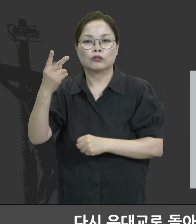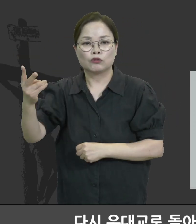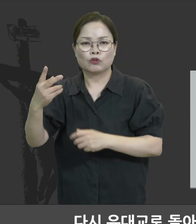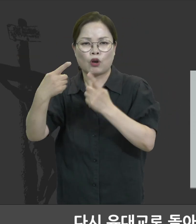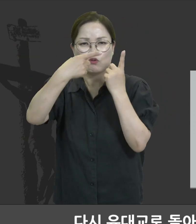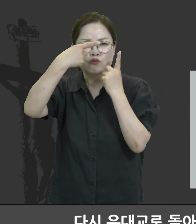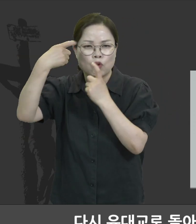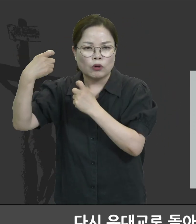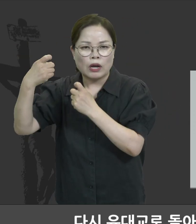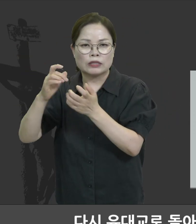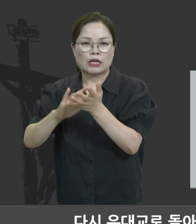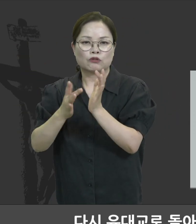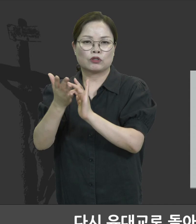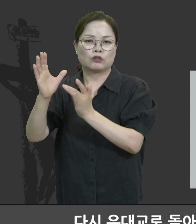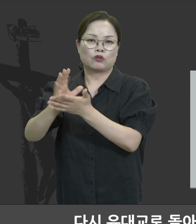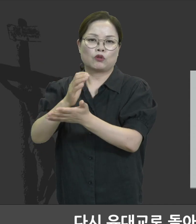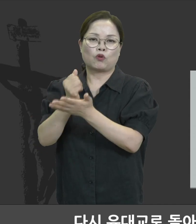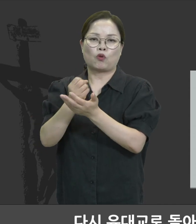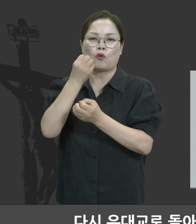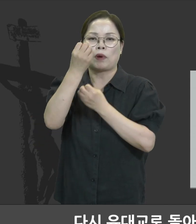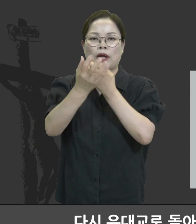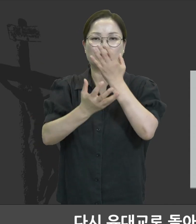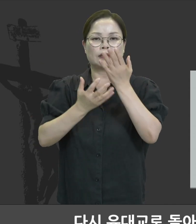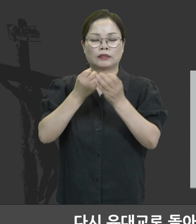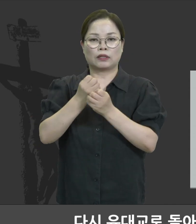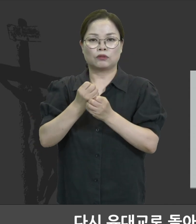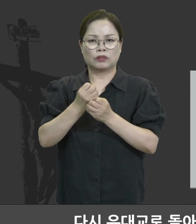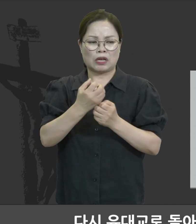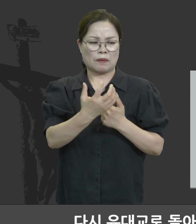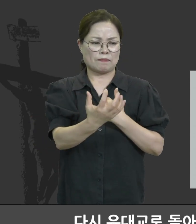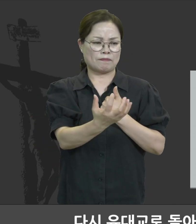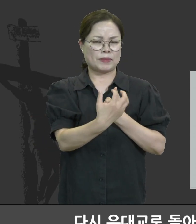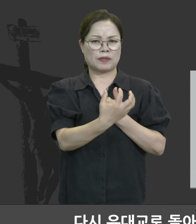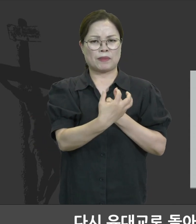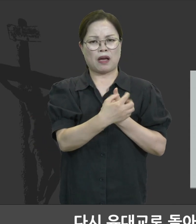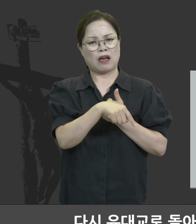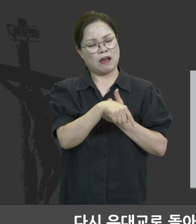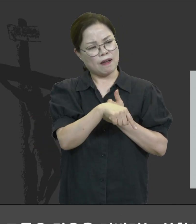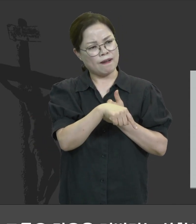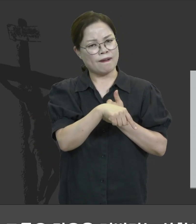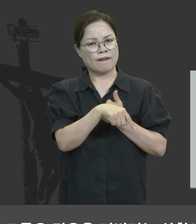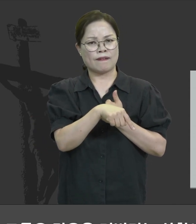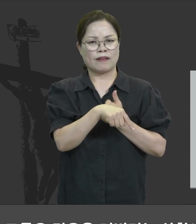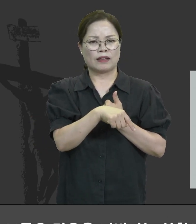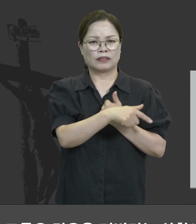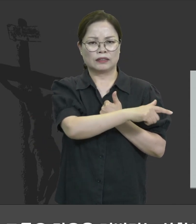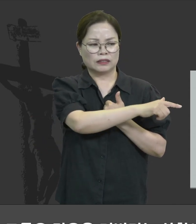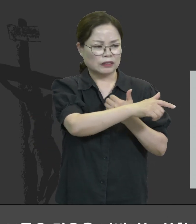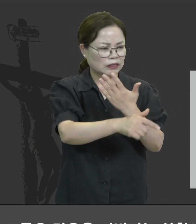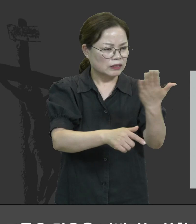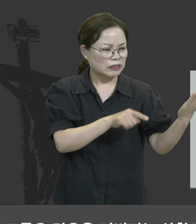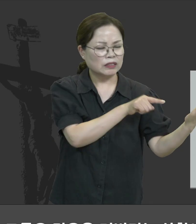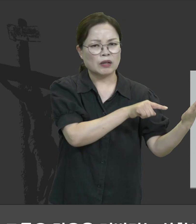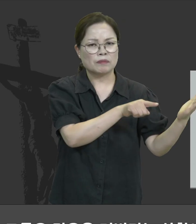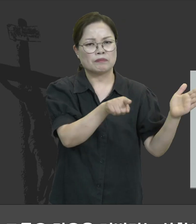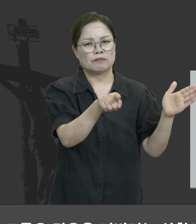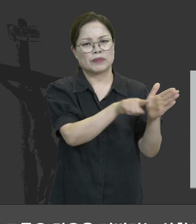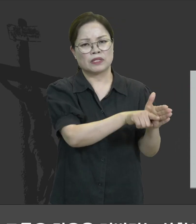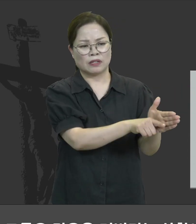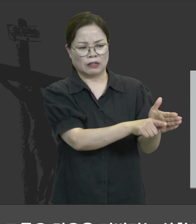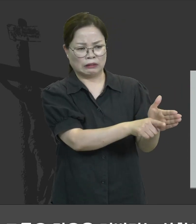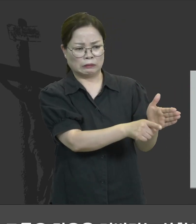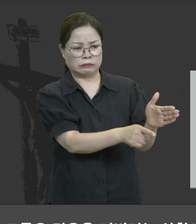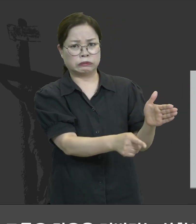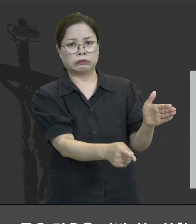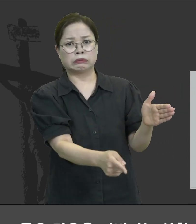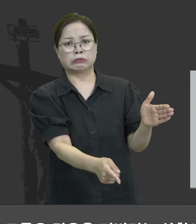돌아가려는 유혹과 예수님을 그리스도로 고백하는 데서 오는 핍박 등으로 인해 그들은 믿음을 저버리는